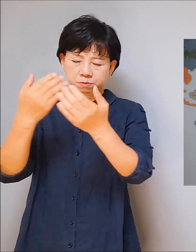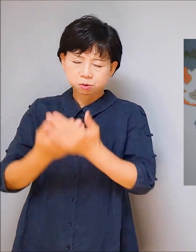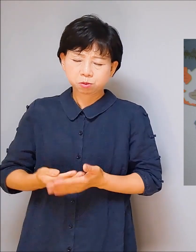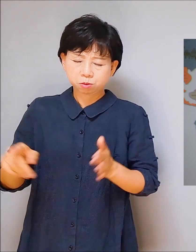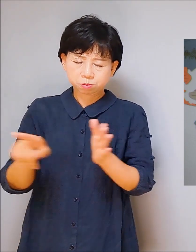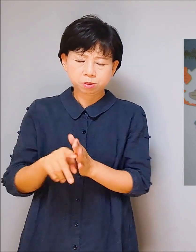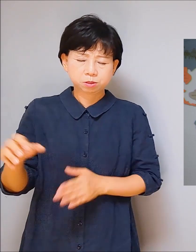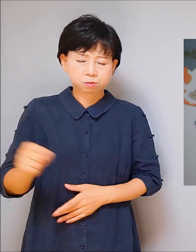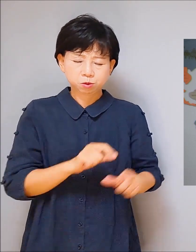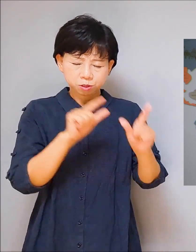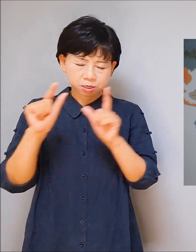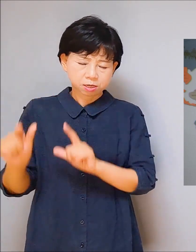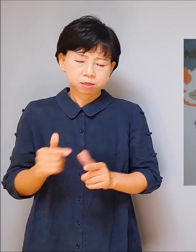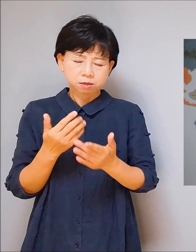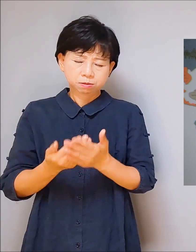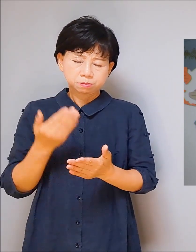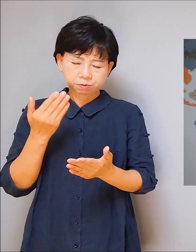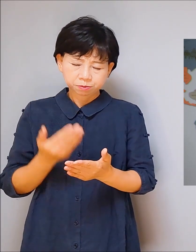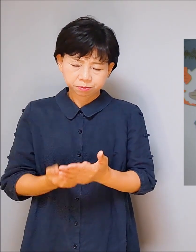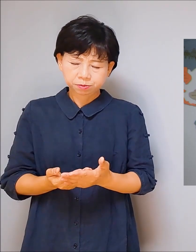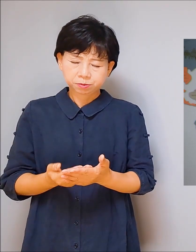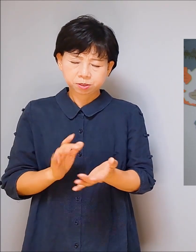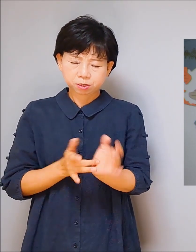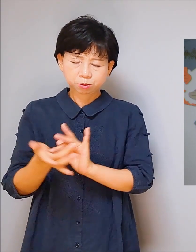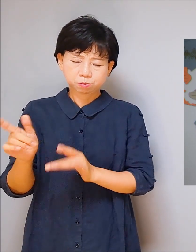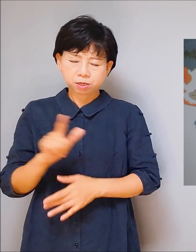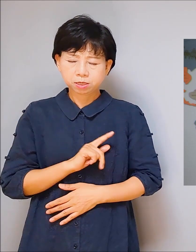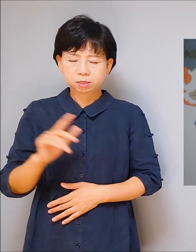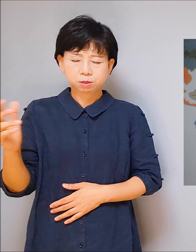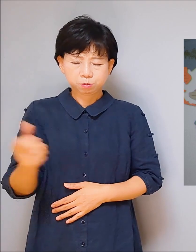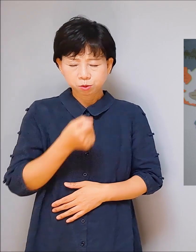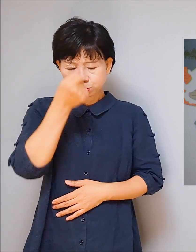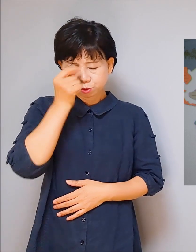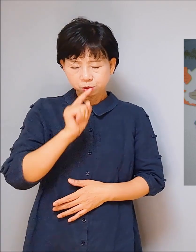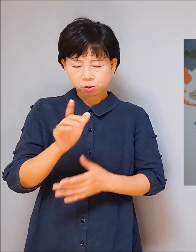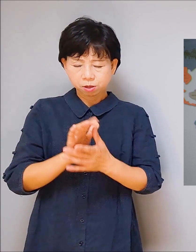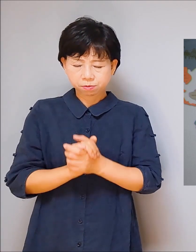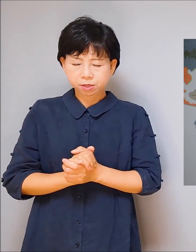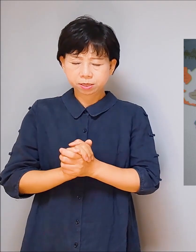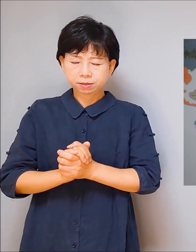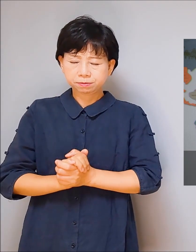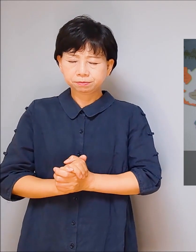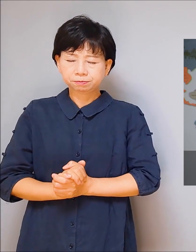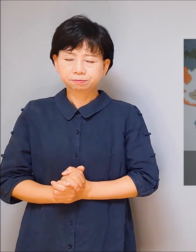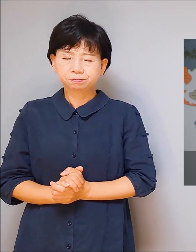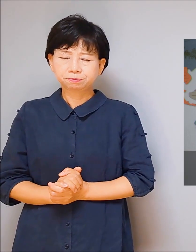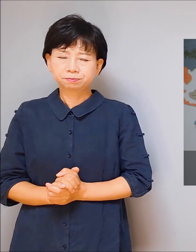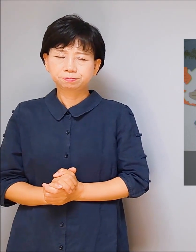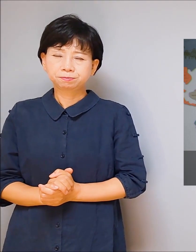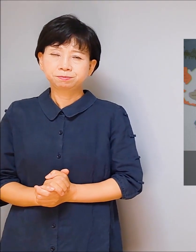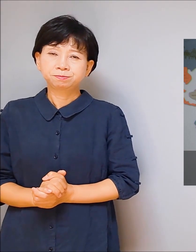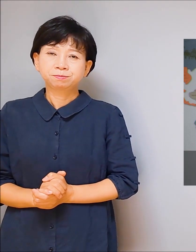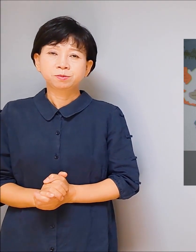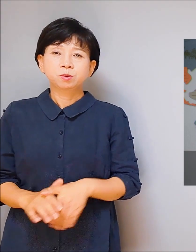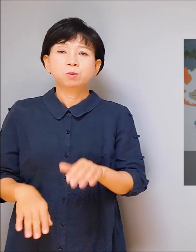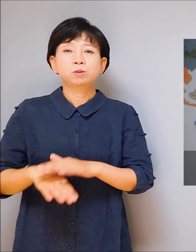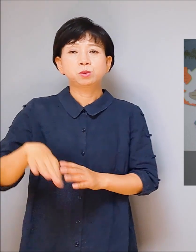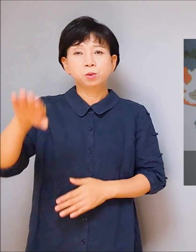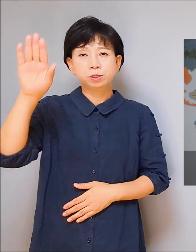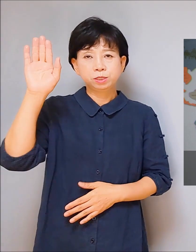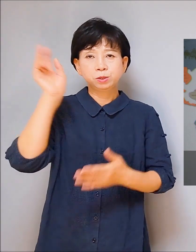믿음으로 살아가는 우리들 되게 하여 주시옵소서. 예수님의 이름으로 기도드립니다. 아멘.